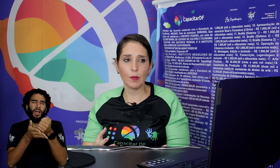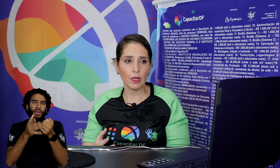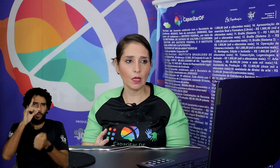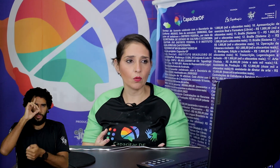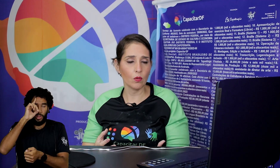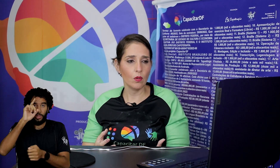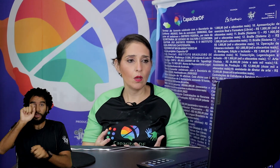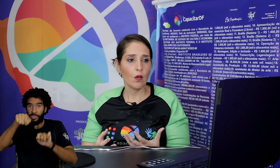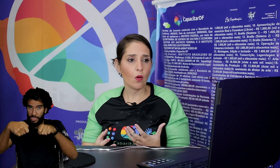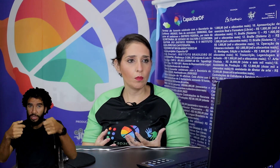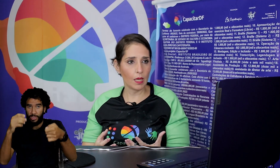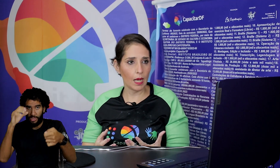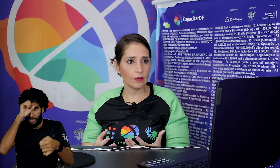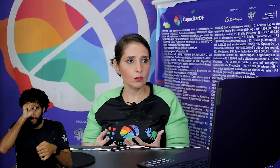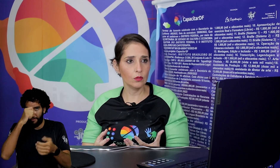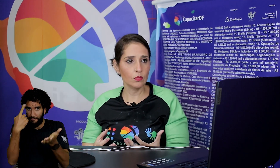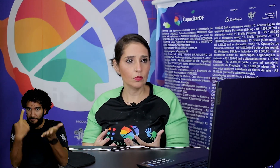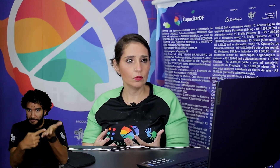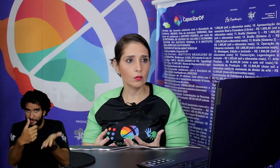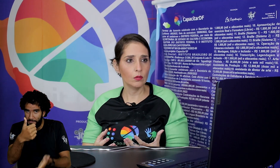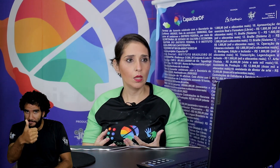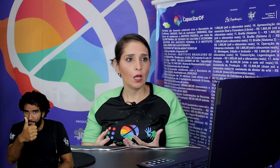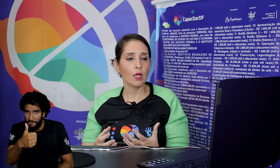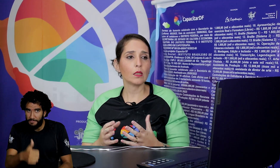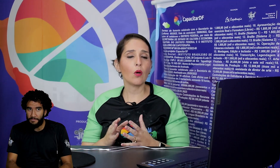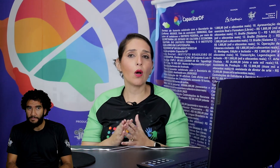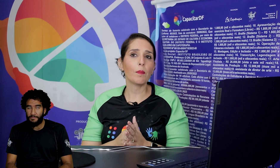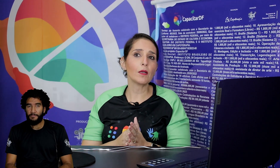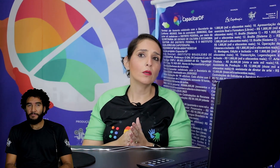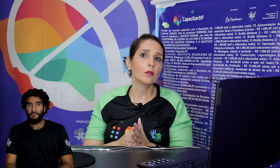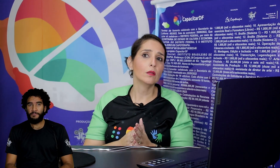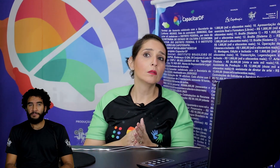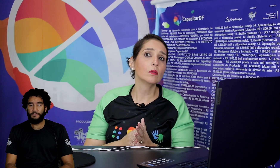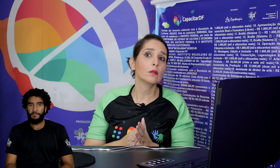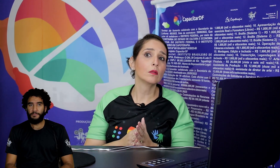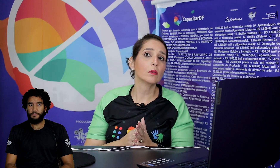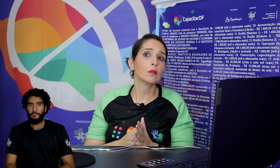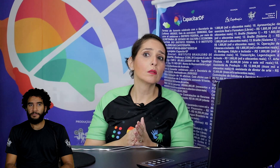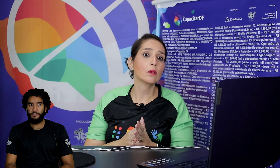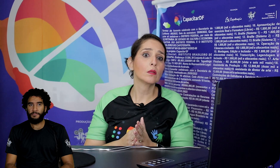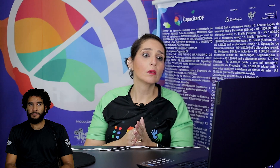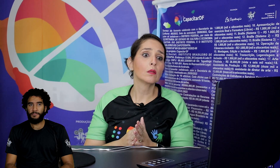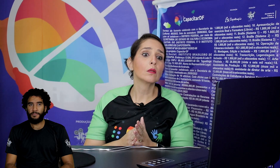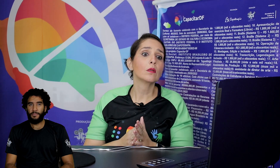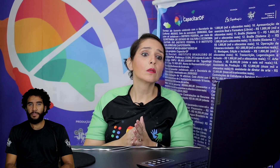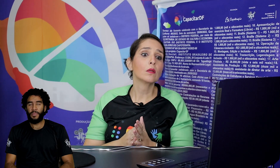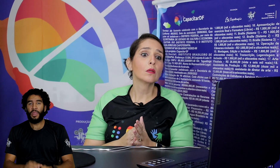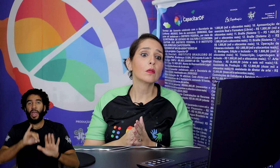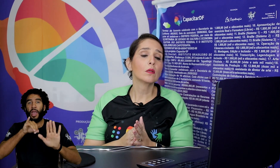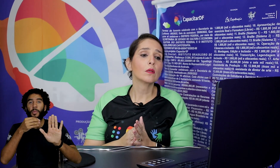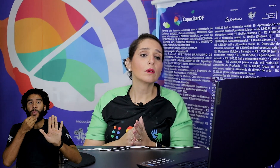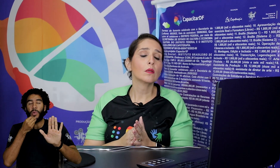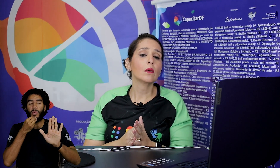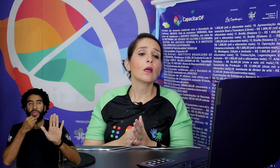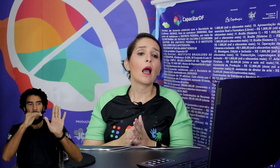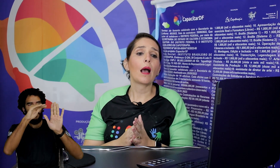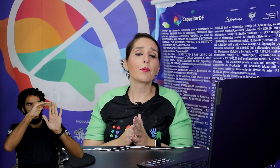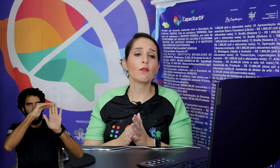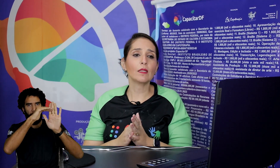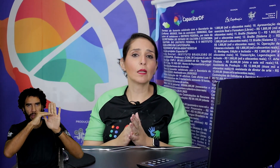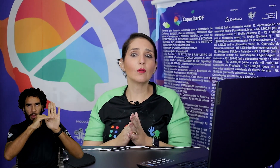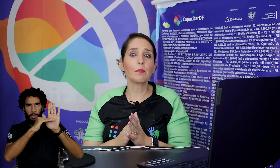já aprendeu. Combinado? Então, ó... Aproveitando o embalo, lista de presença